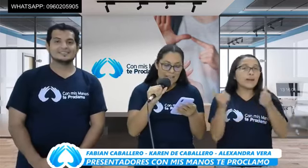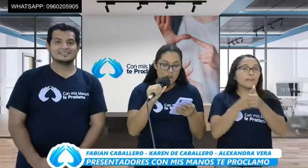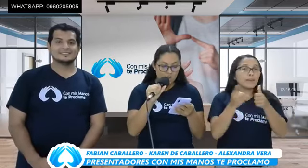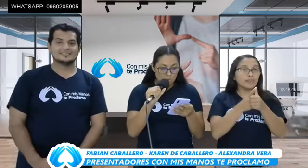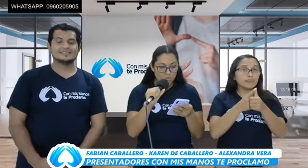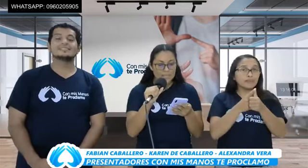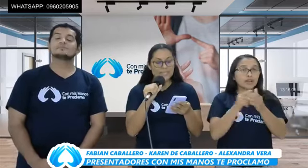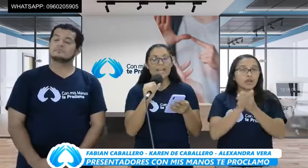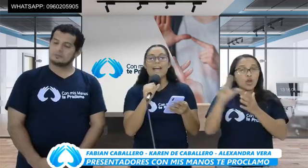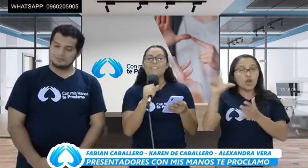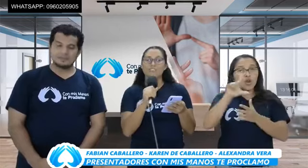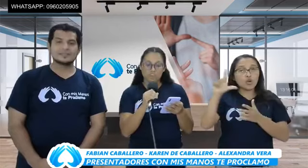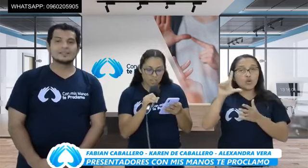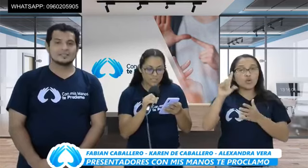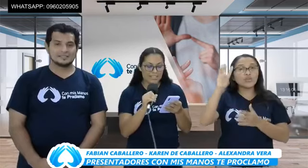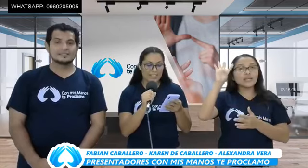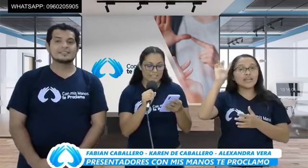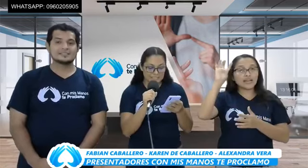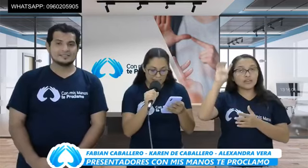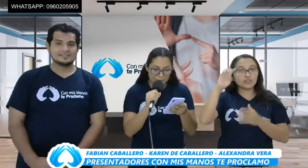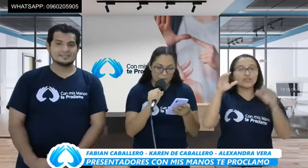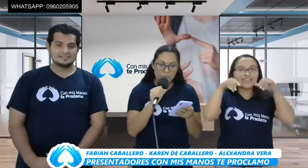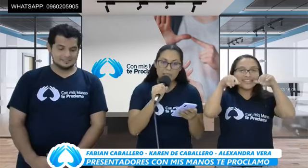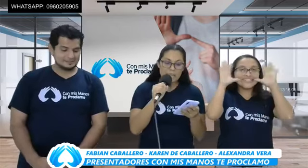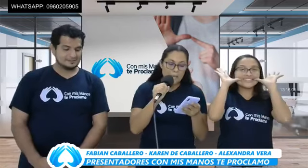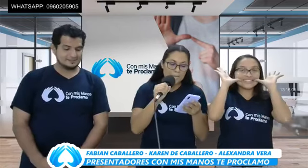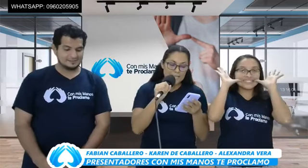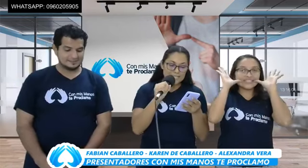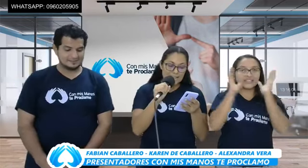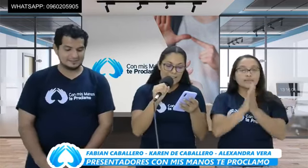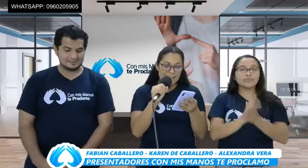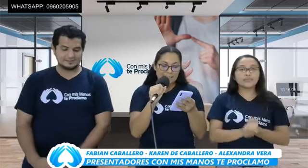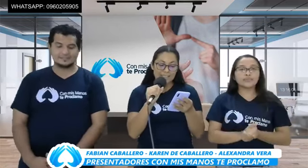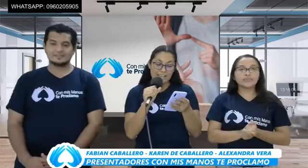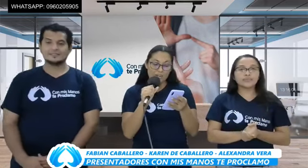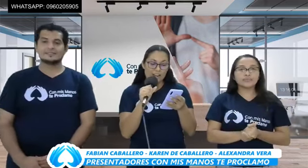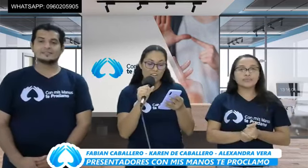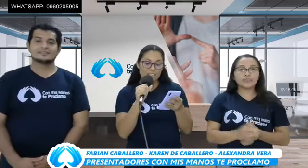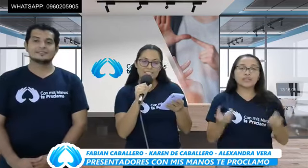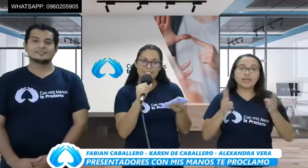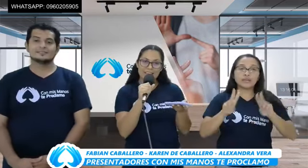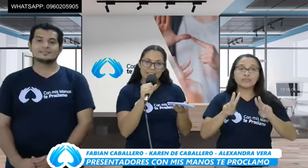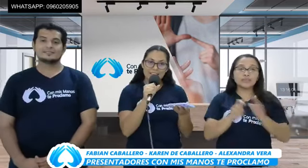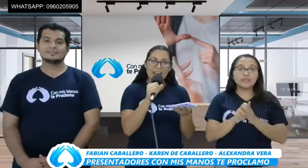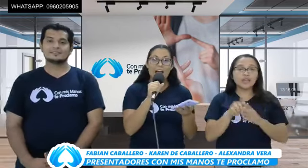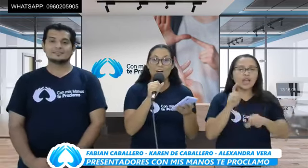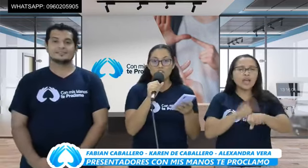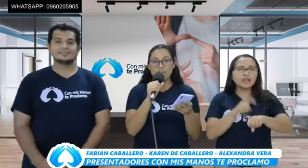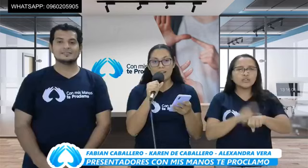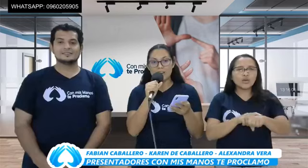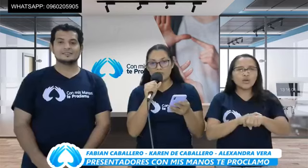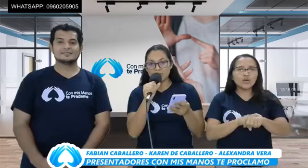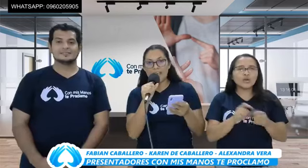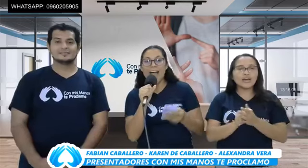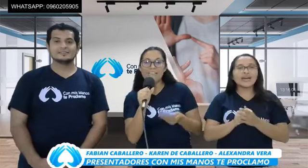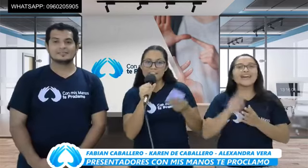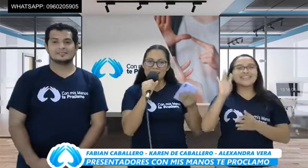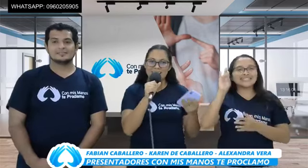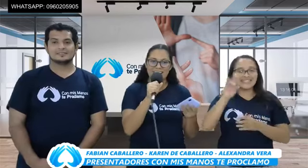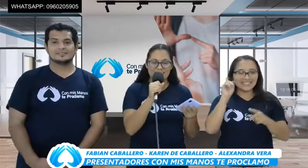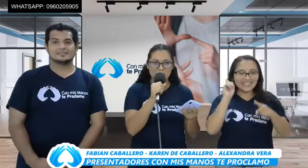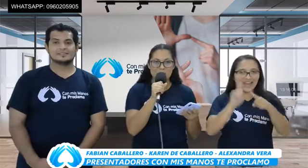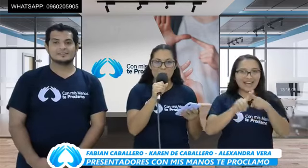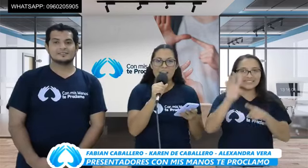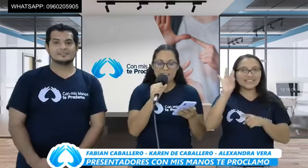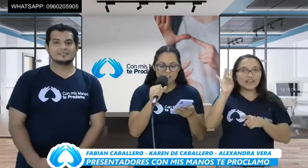el día lunes 14 de diciembre. Va a ser del horario de 7 a 8 de la noche,